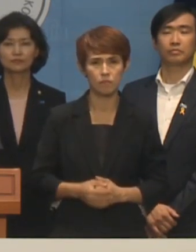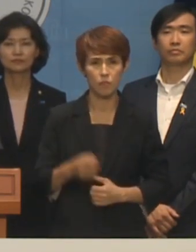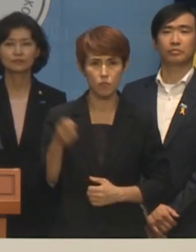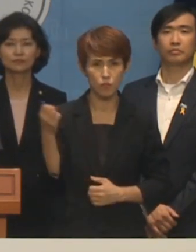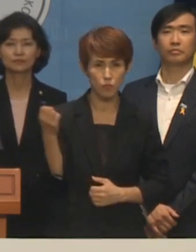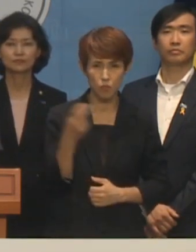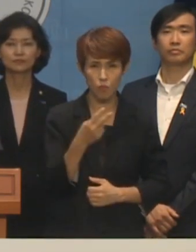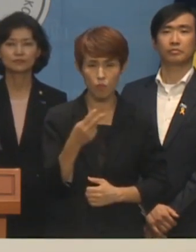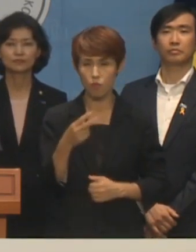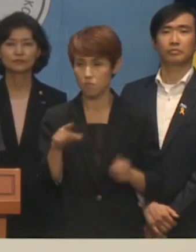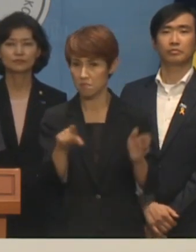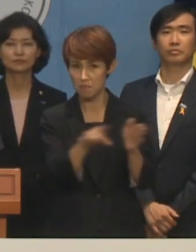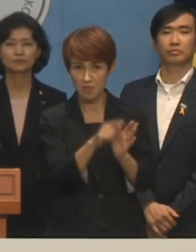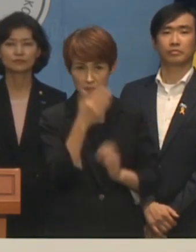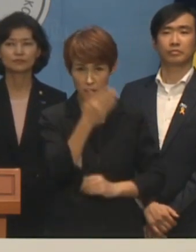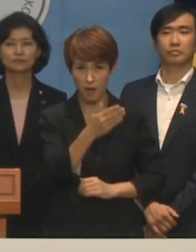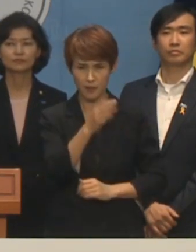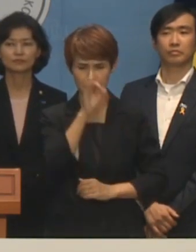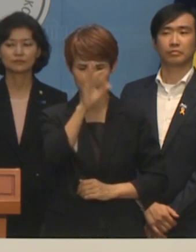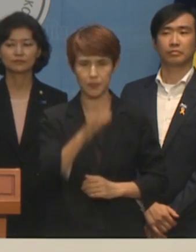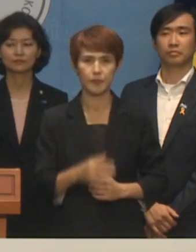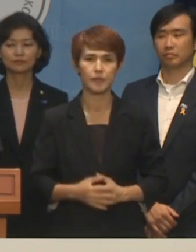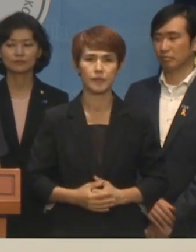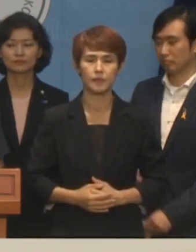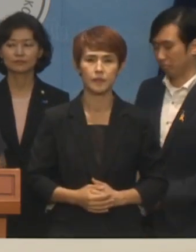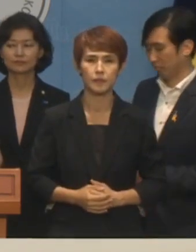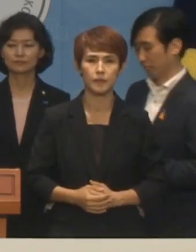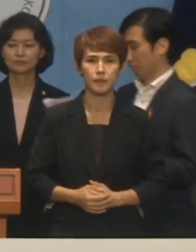신뢰할 국민은 없을 것이다.